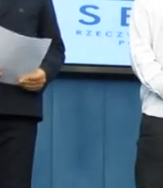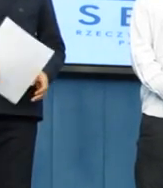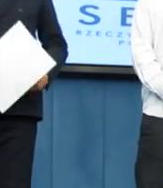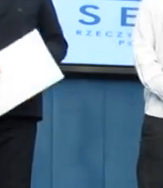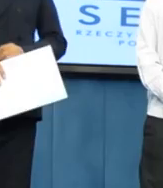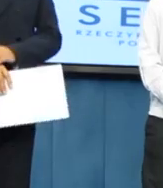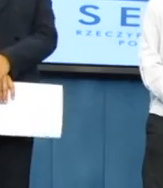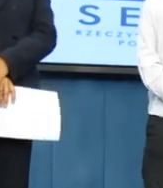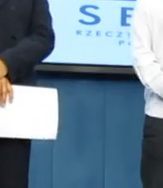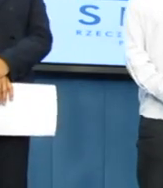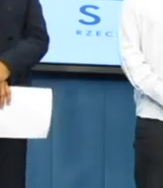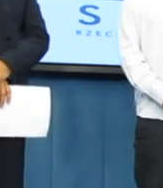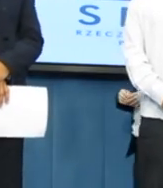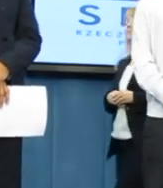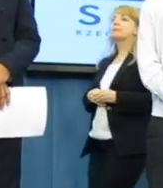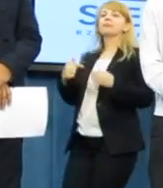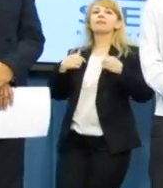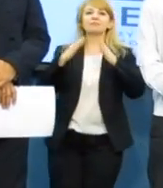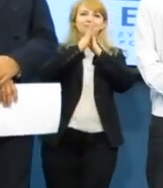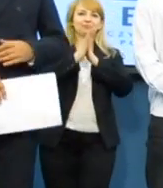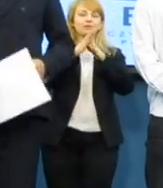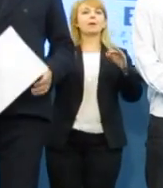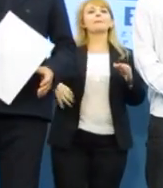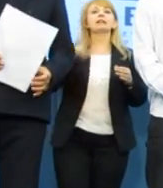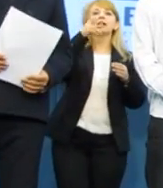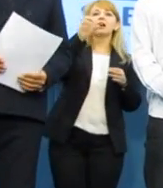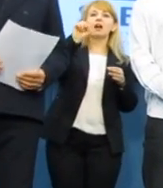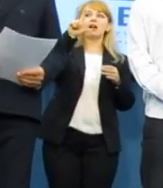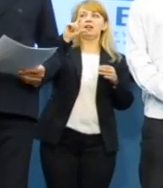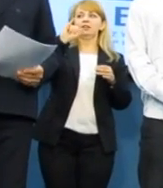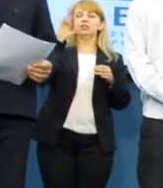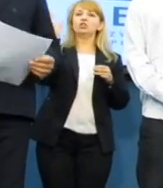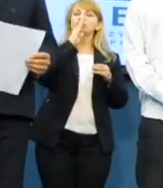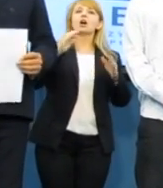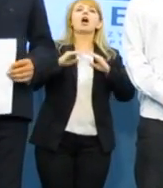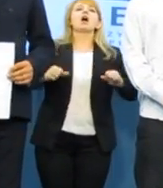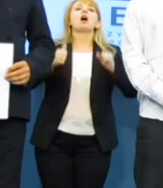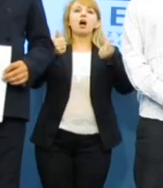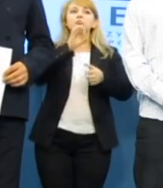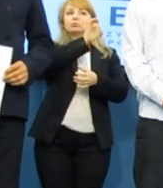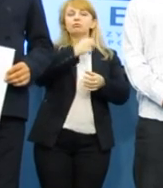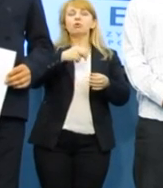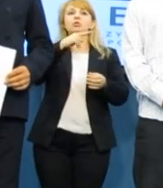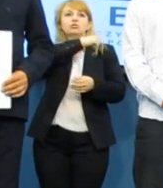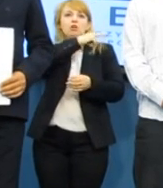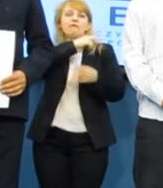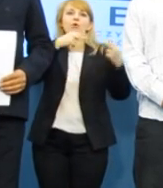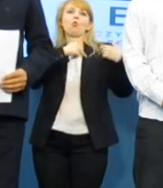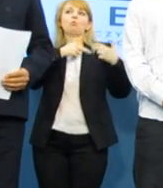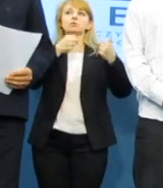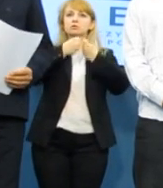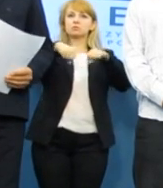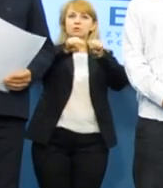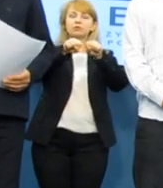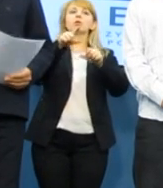was. Tak, ja się zwróciłem do Ryszarda Kalisza i dziękuję mu za tę inicjatywę z prośbą o to, żeby z racji funkcji pełnionej szefa Komisji Sprawiedliwości